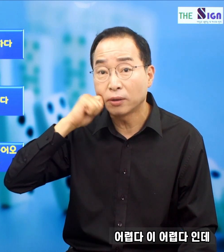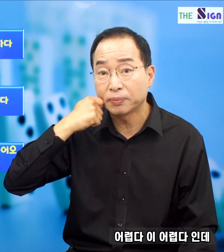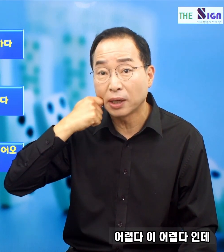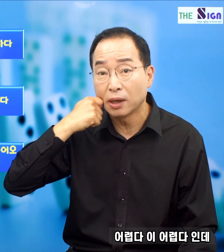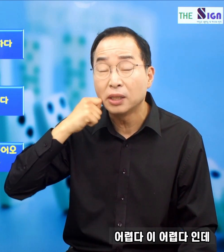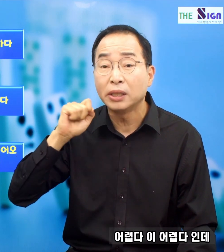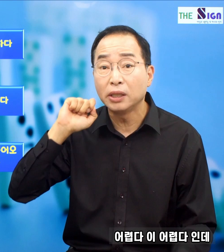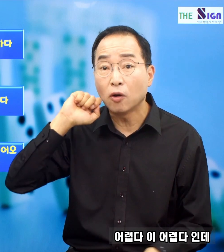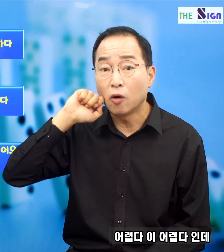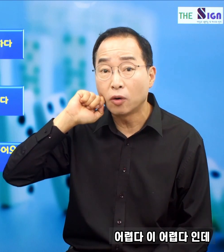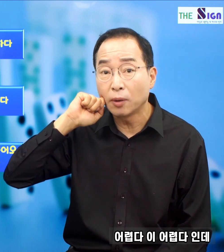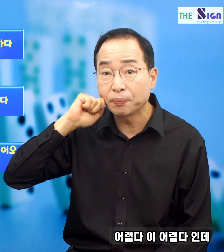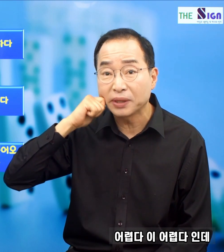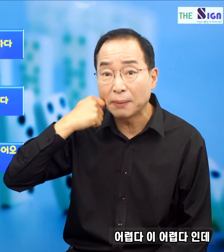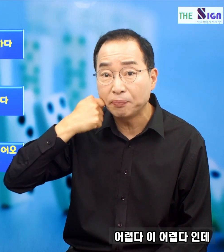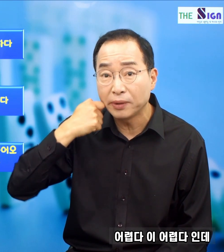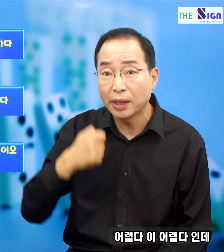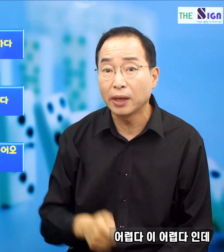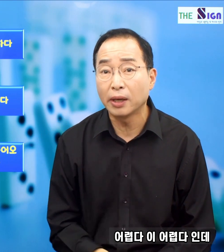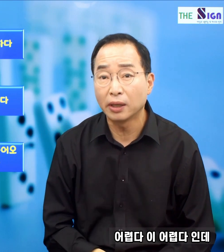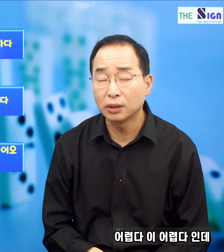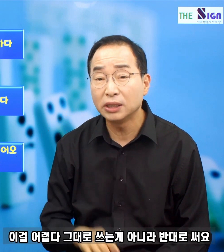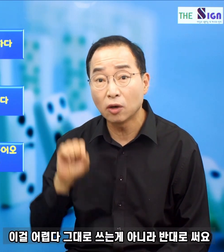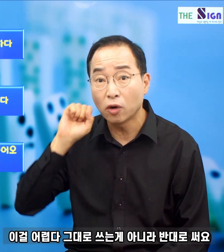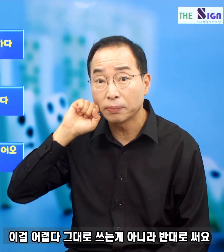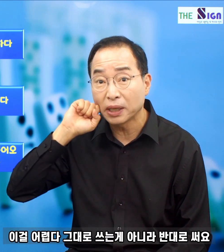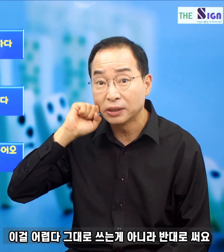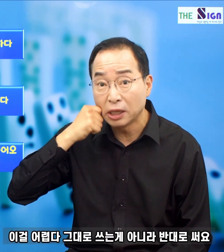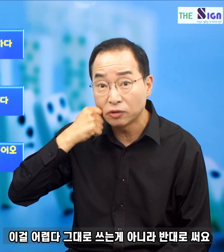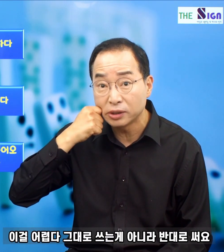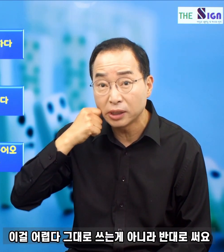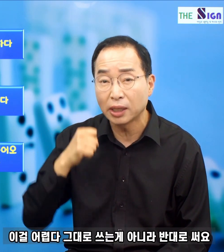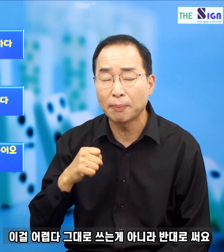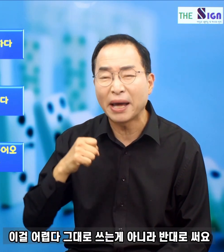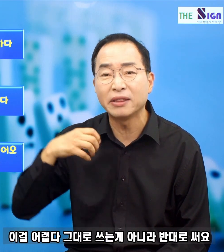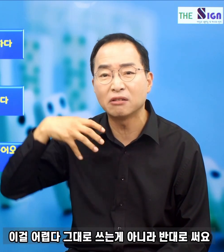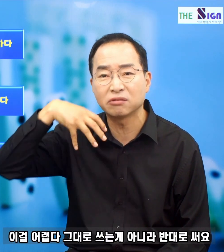어렵다. 이 어렵다인데 이걸 어렵다 그대로 쓰는 게 아니라 반대로 써요.